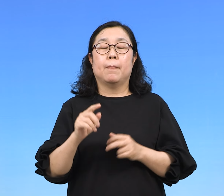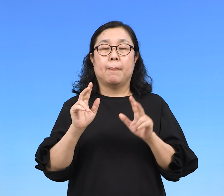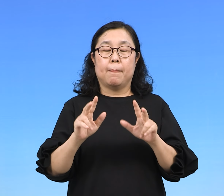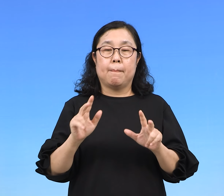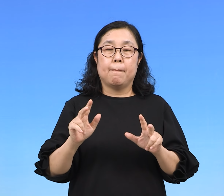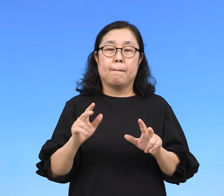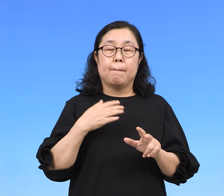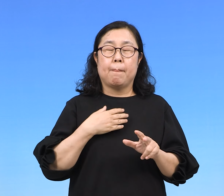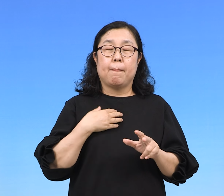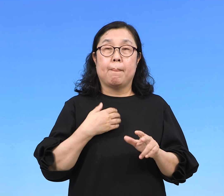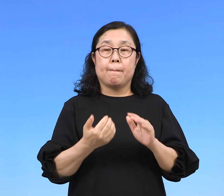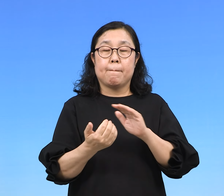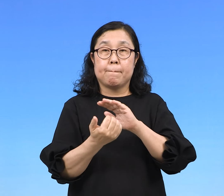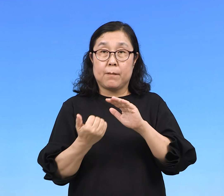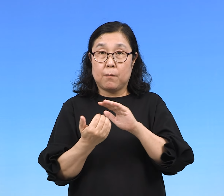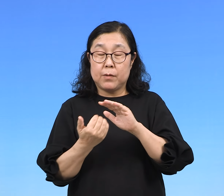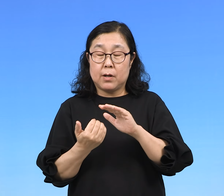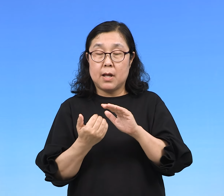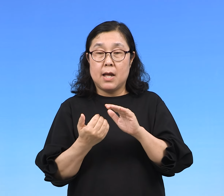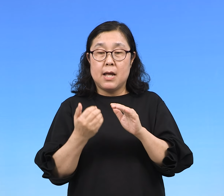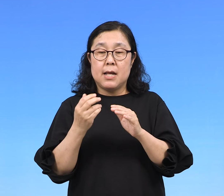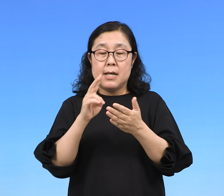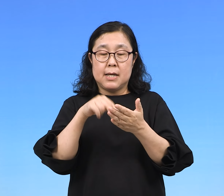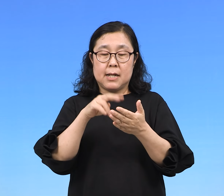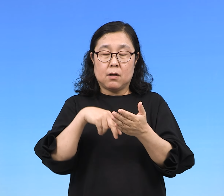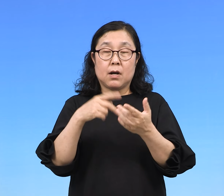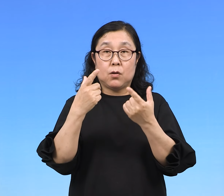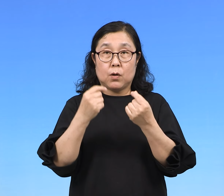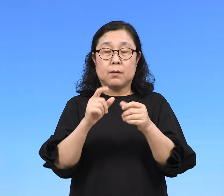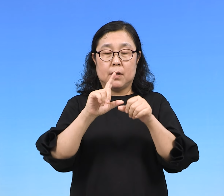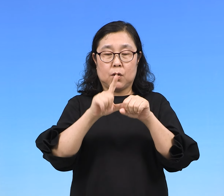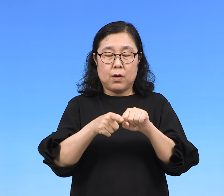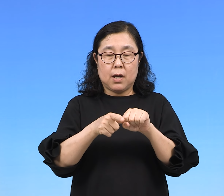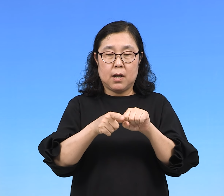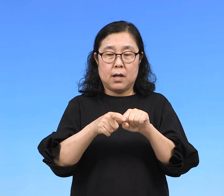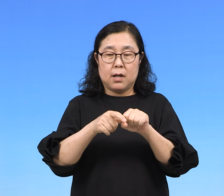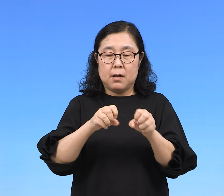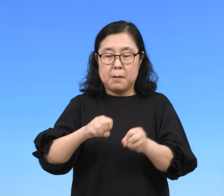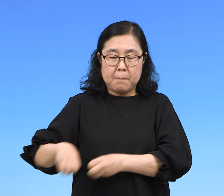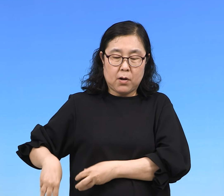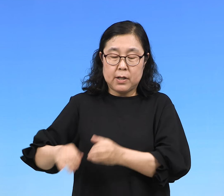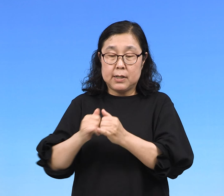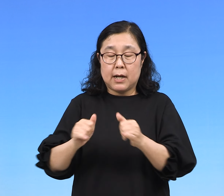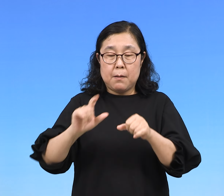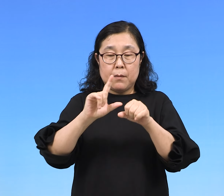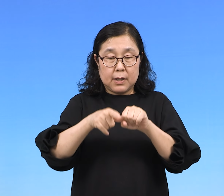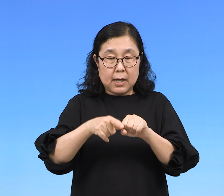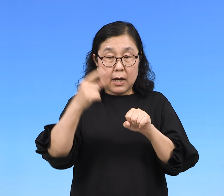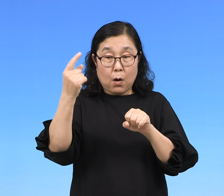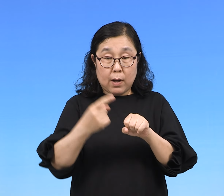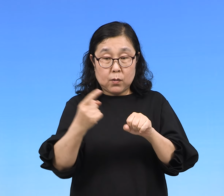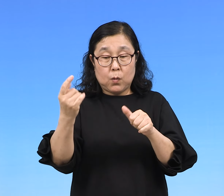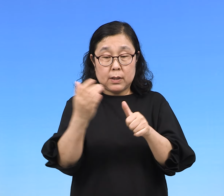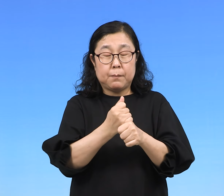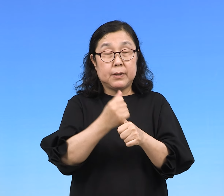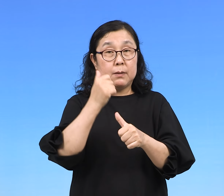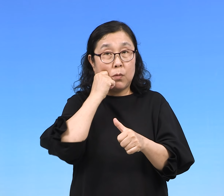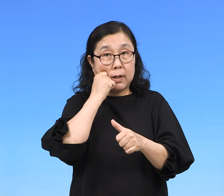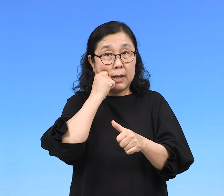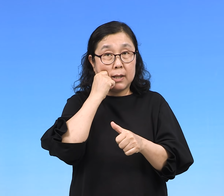여러분, 이게 딱 지금 제가 앞에서 읽어드렸던 그 제목, 그 책의 한 대목이요. 기회를 놓치는 사람들은 기회가 왔어도 그것을